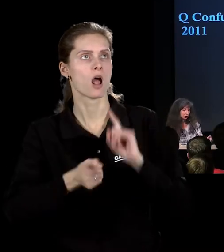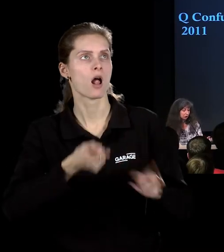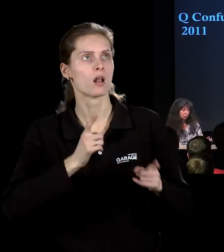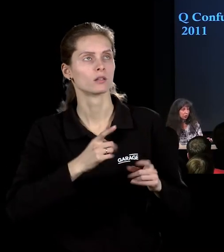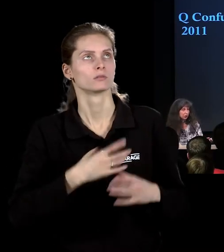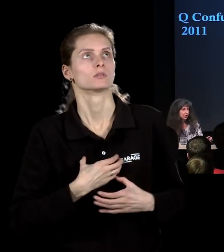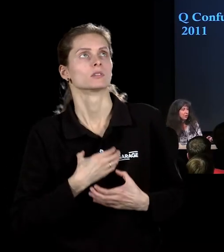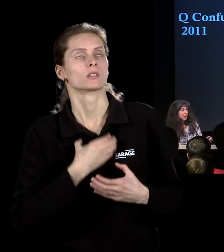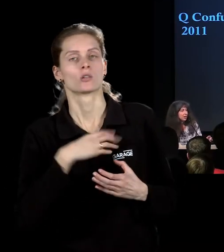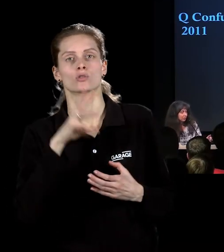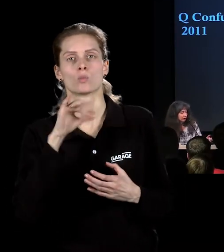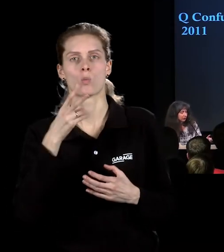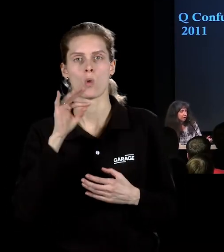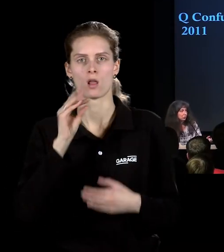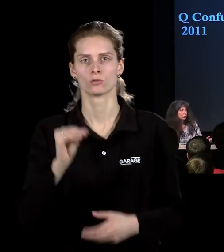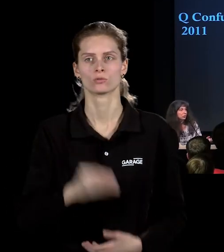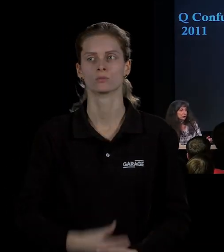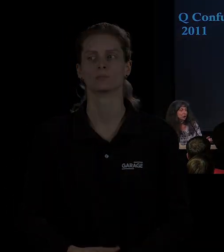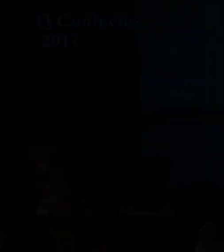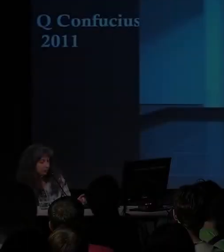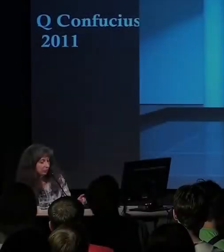довольно страшный муляж.